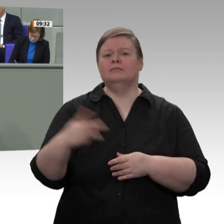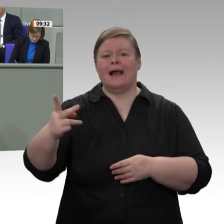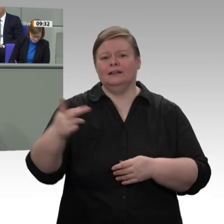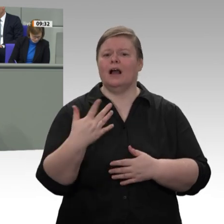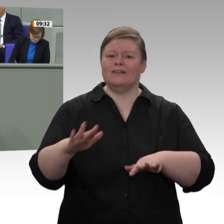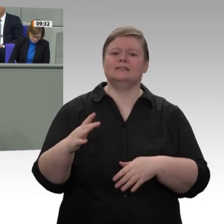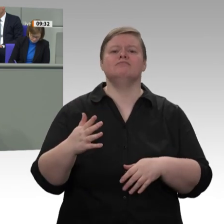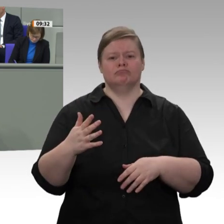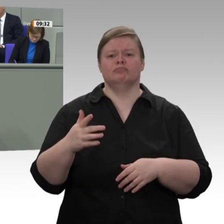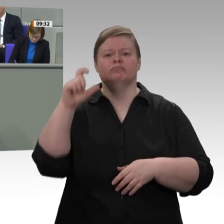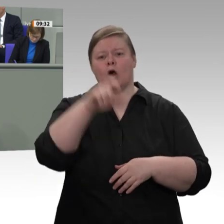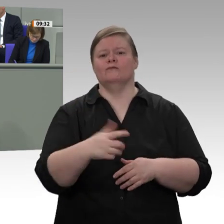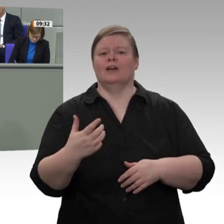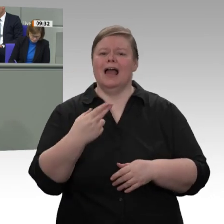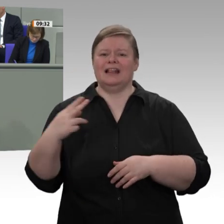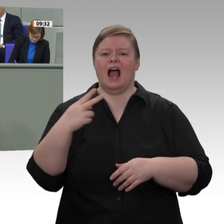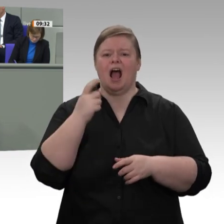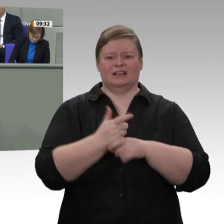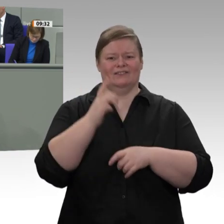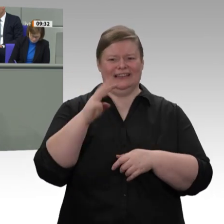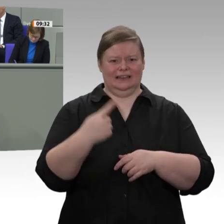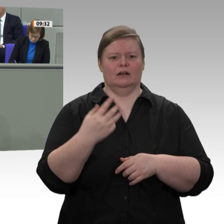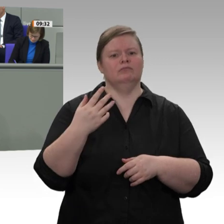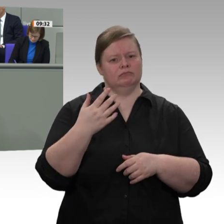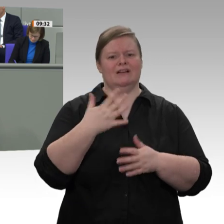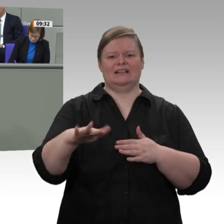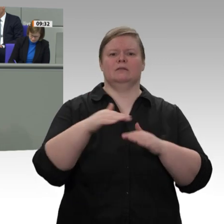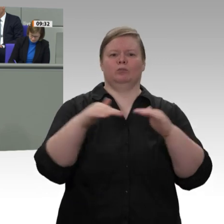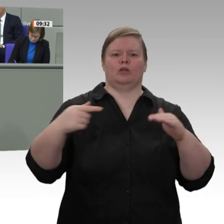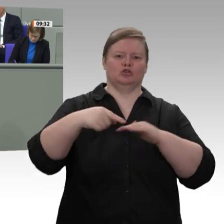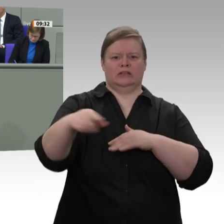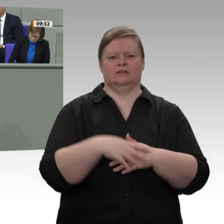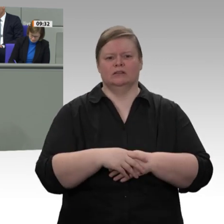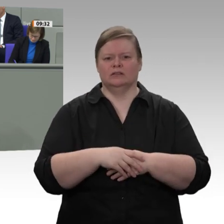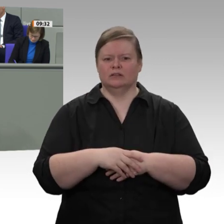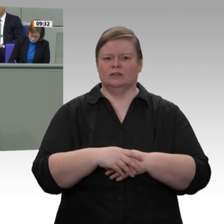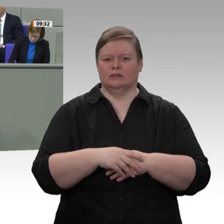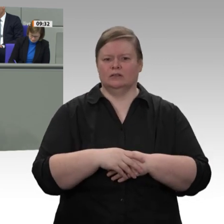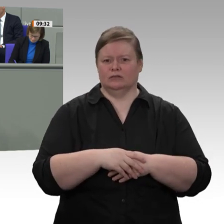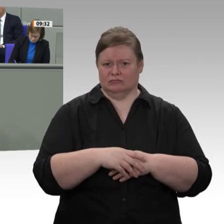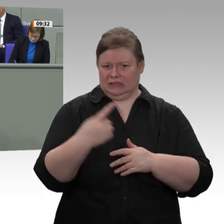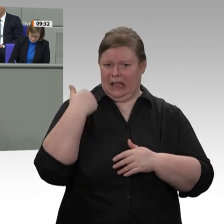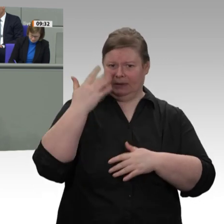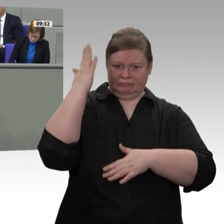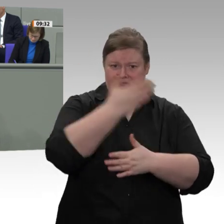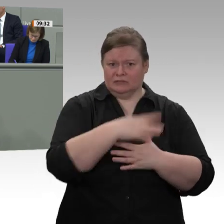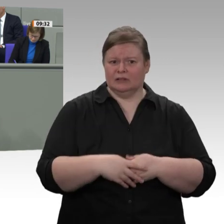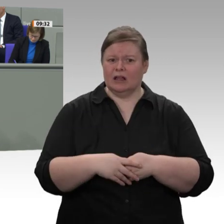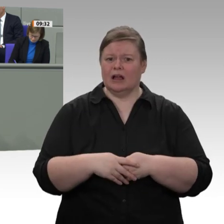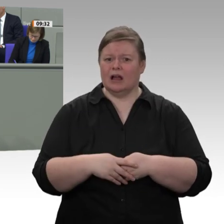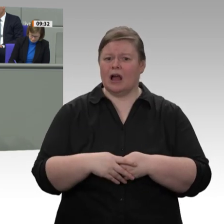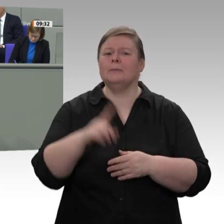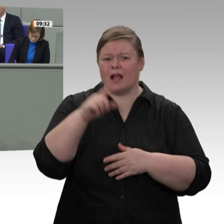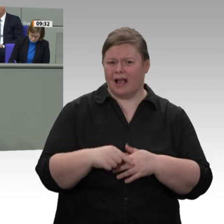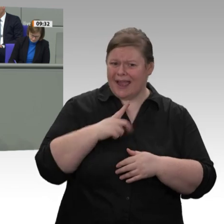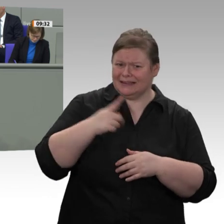lebensbejahenden afrikanischen Ausbreitungstyp und auf den selbstverneinenden europäischen Platzhaltertyp. Ich frage Sie, ist